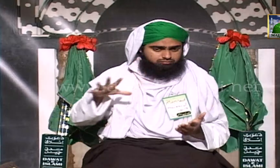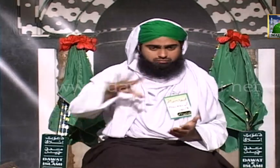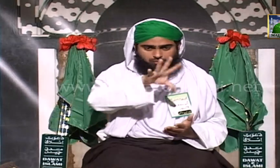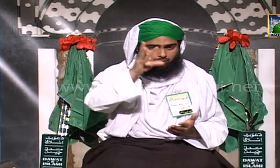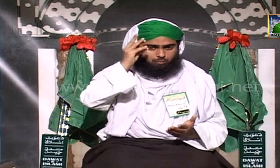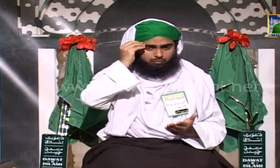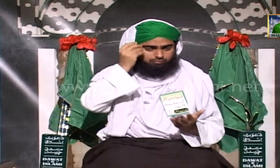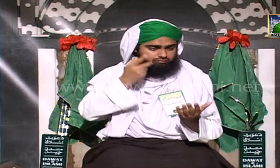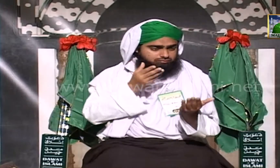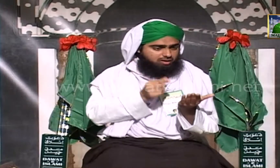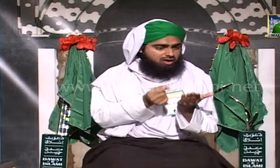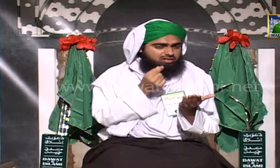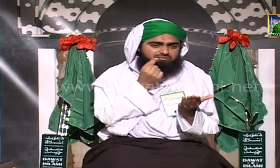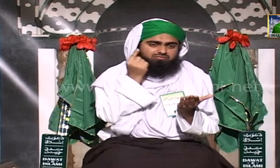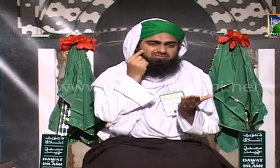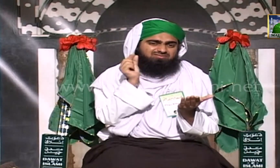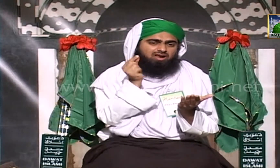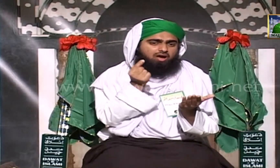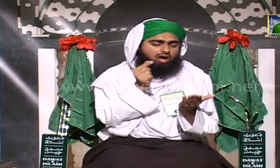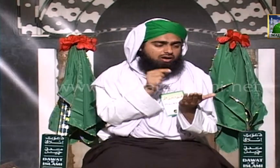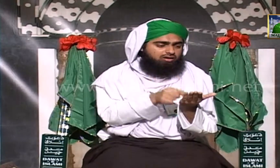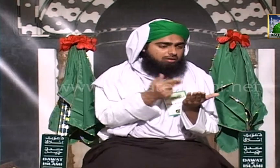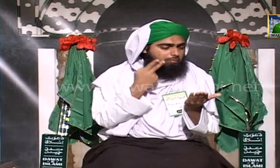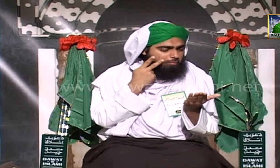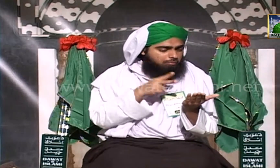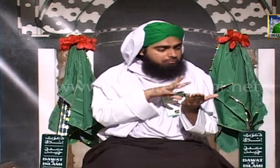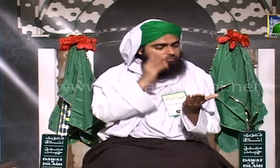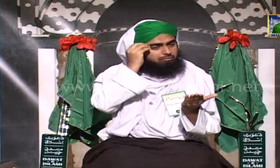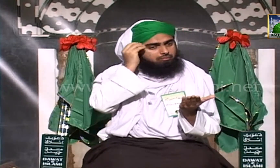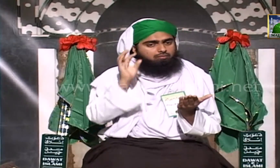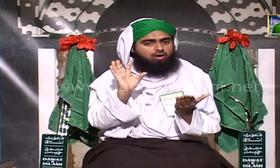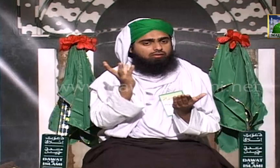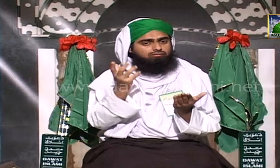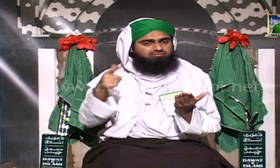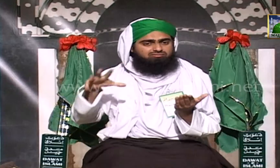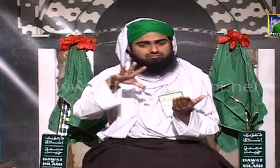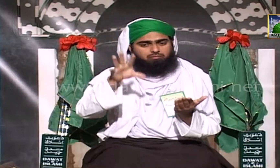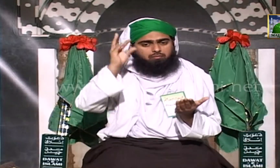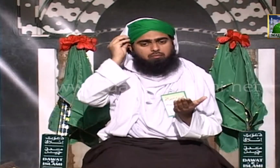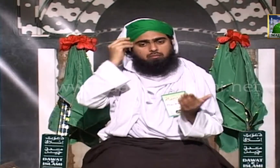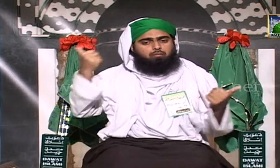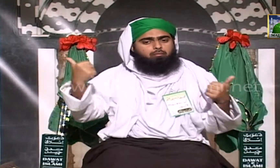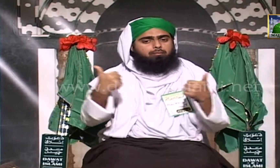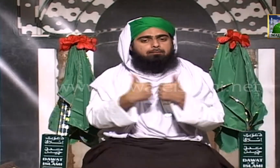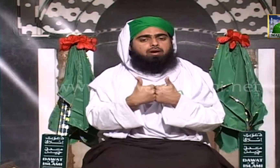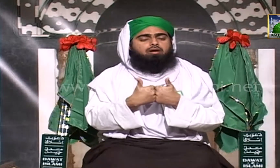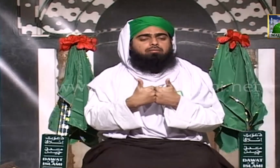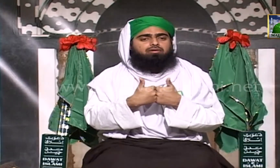دانہ. تو قصیدہ غوثیہ کا یہ شعر ہے، اور قصیدہ غوثیہ تو بزرگان دین کا معمول رہا